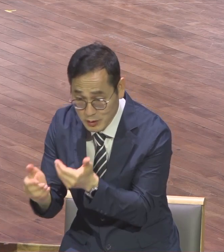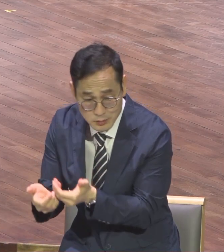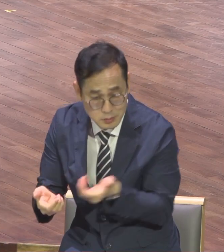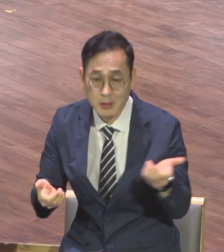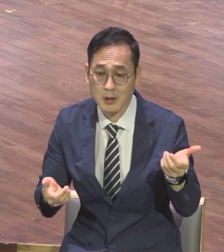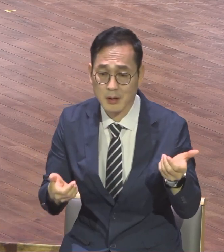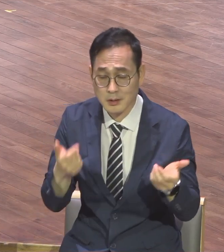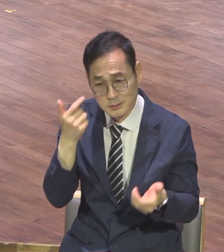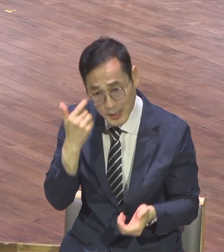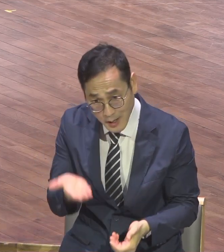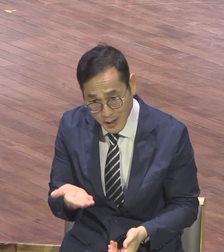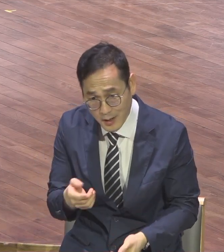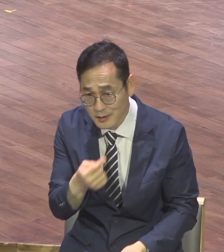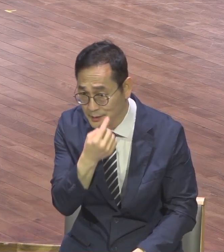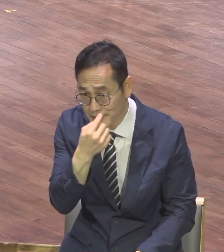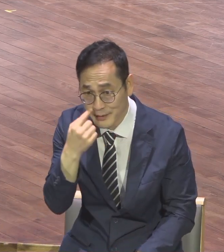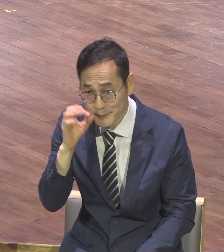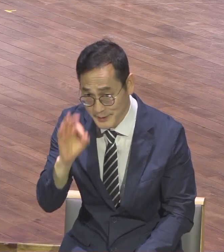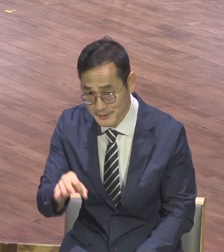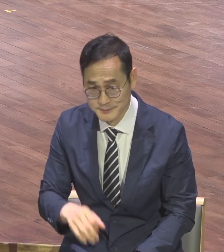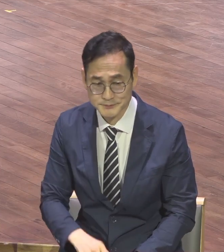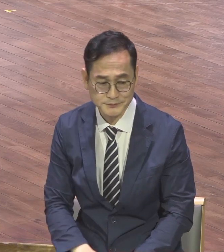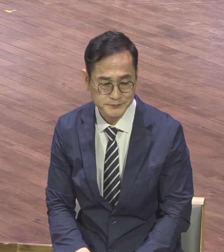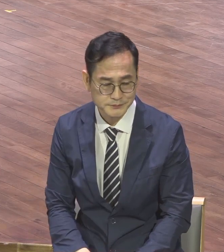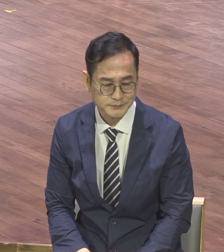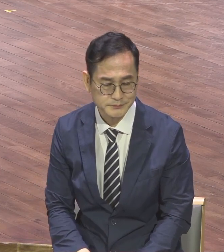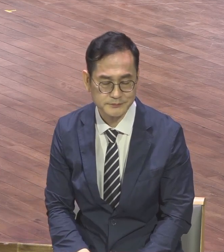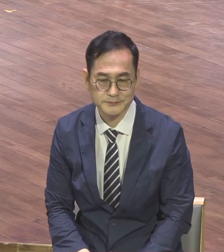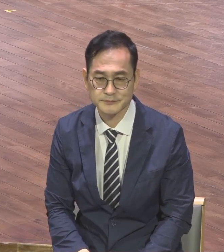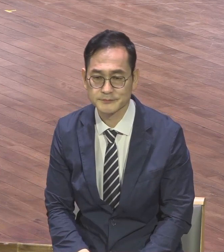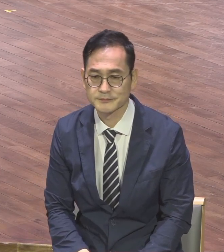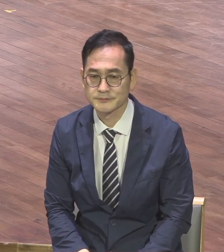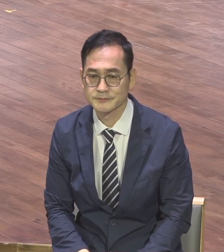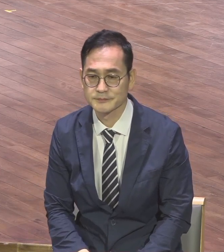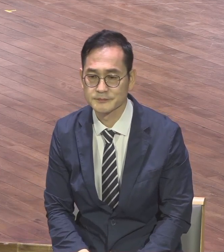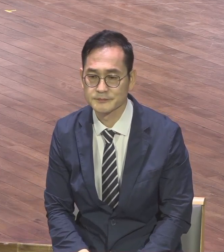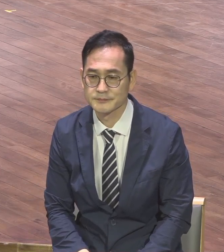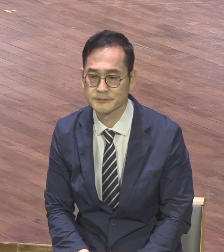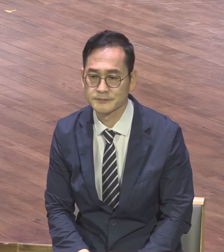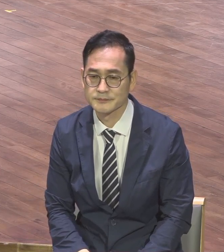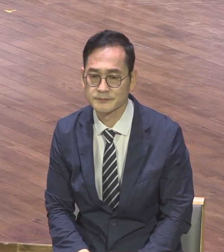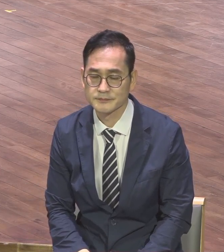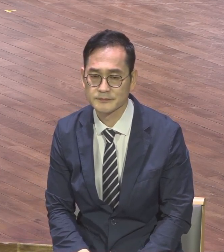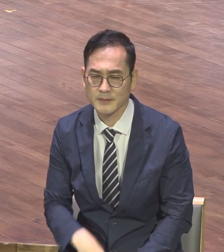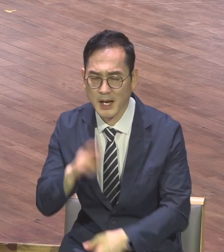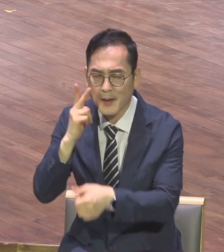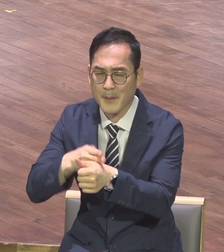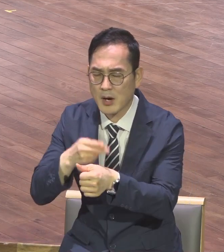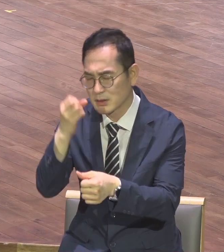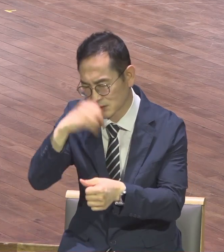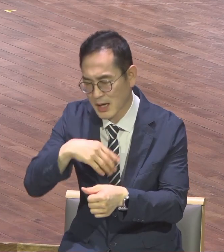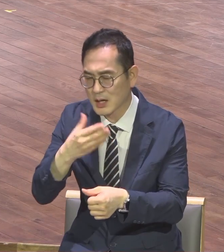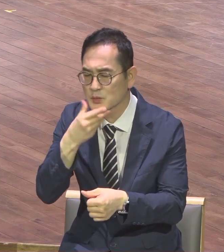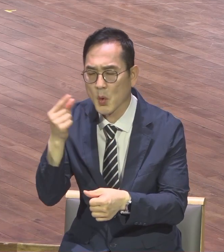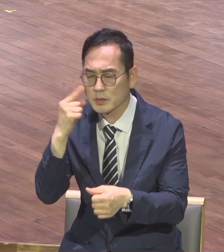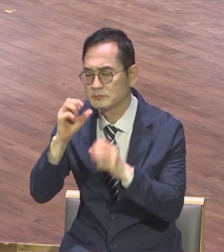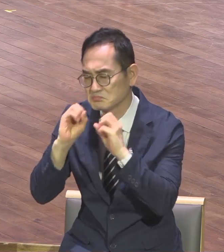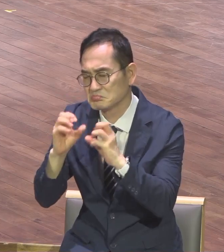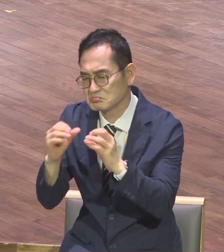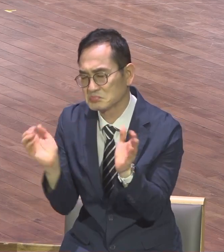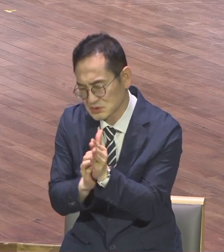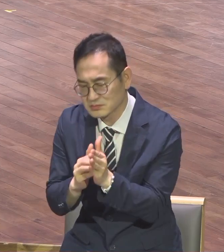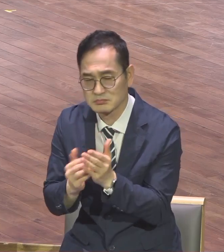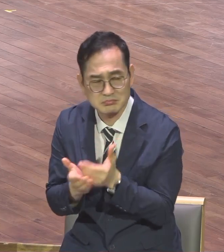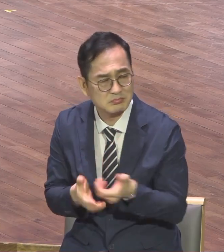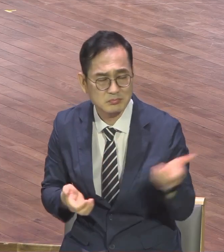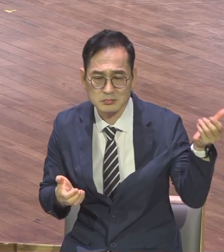나와 있어요. 우리 답을 얻어야 돼요. 바울은 막연하게 여행삼아 돌아다닌